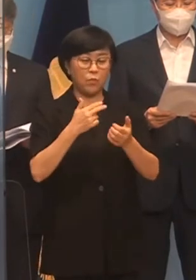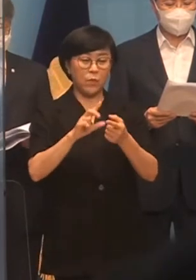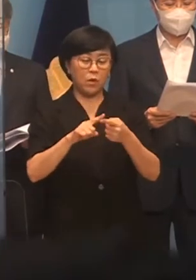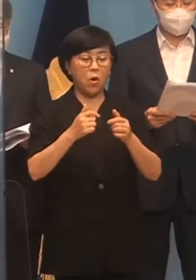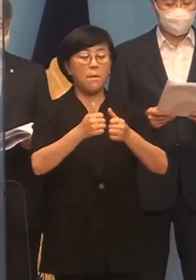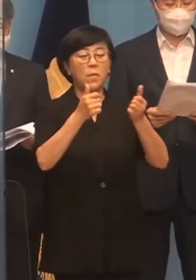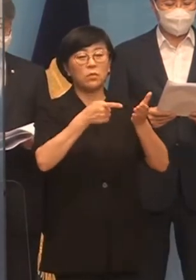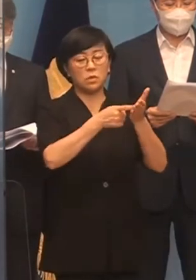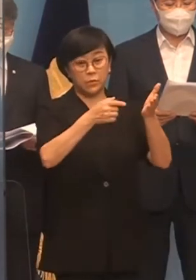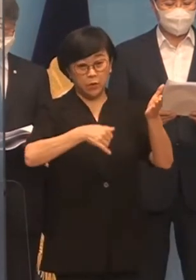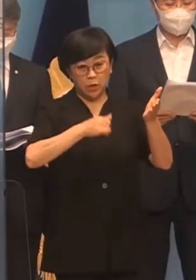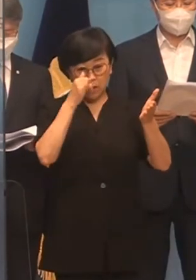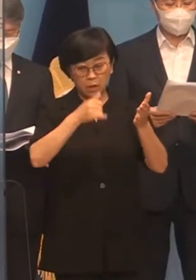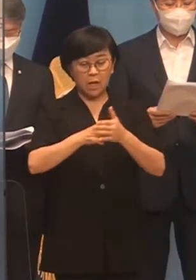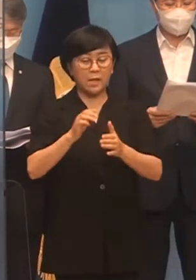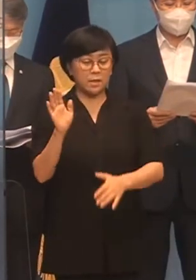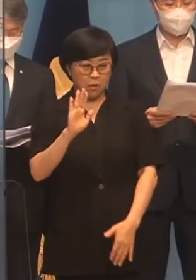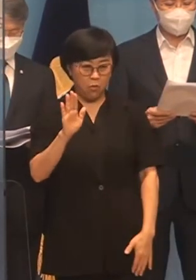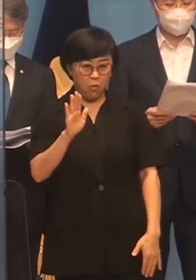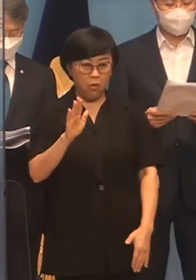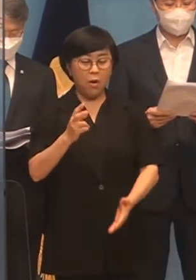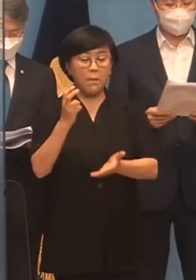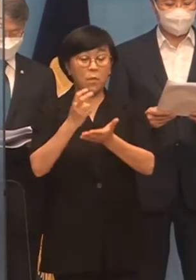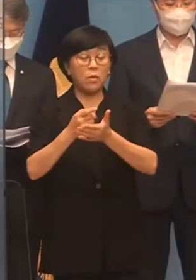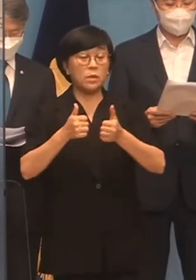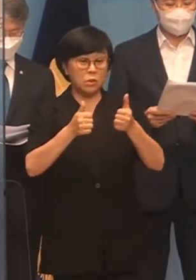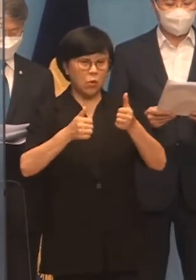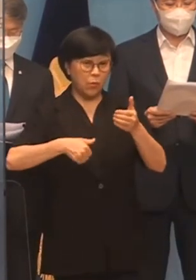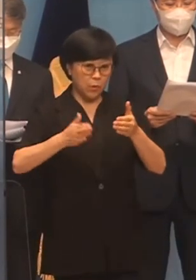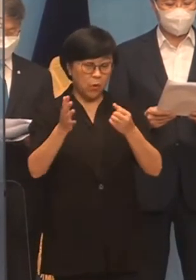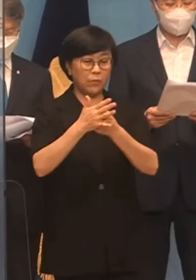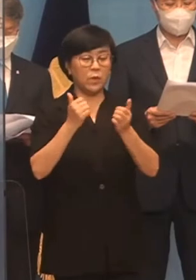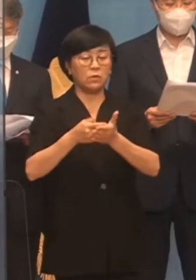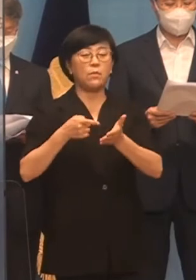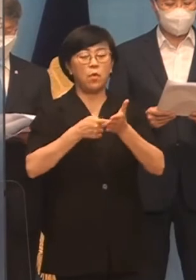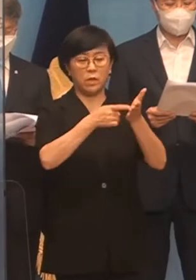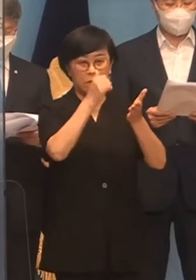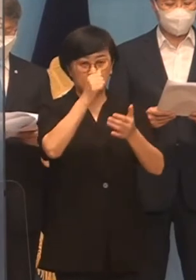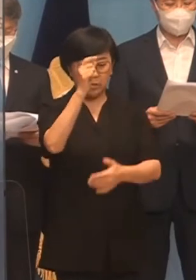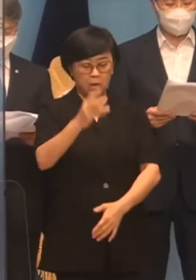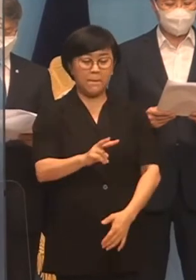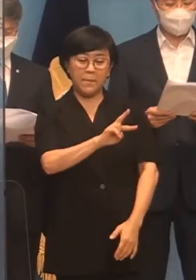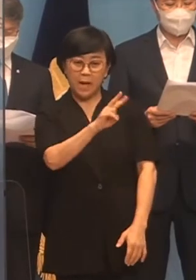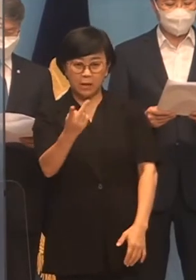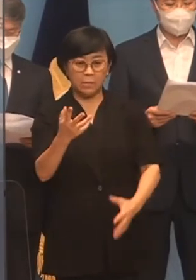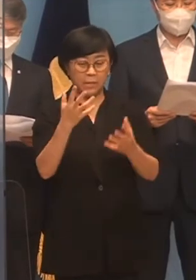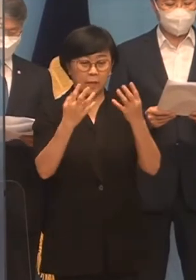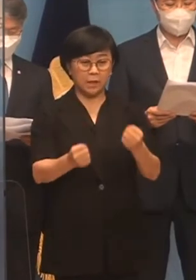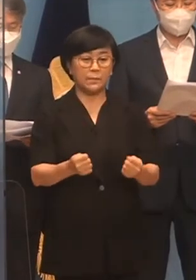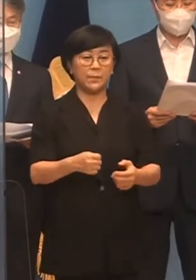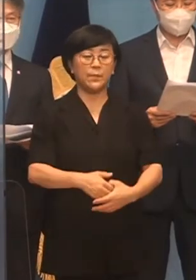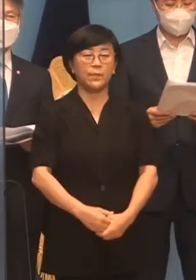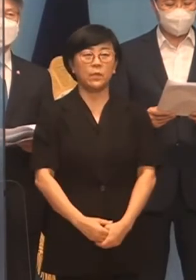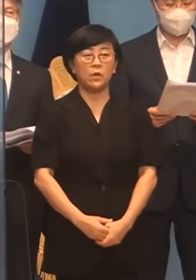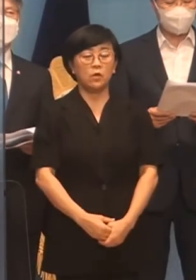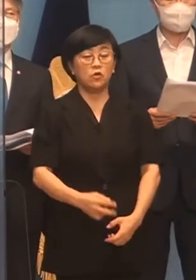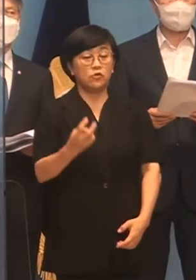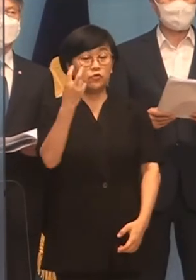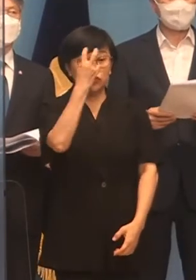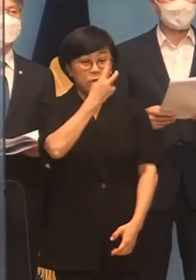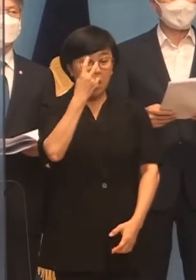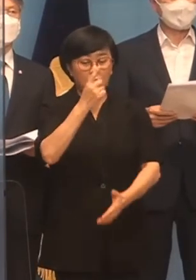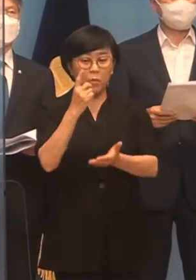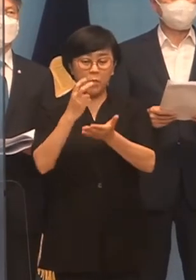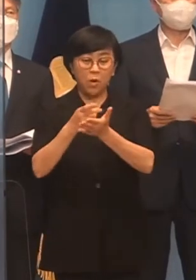사건을 불기소 처분하고 기소하지 말아야 할 사건을 무리하게 기소한 사례가 적지 않습니다. 수사 기소 분리만이